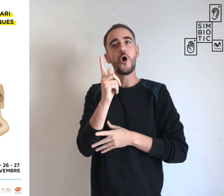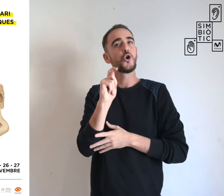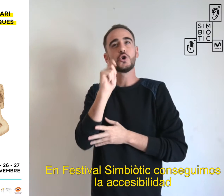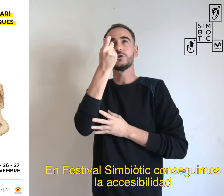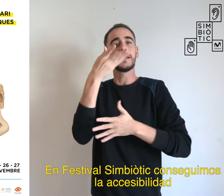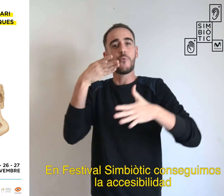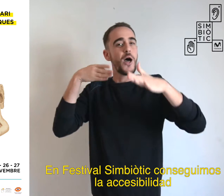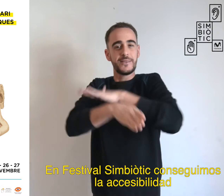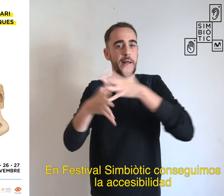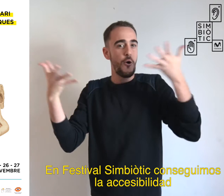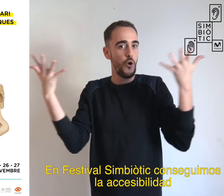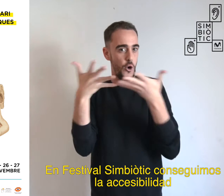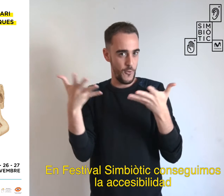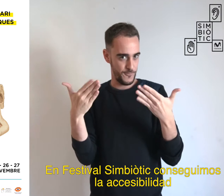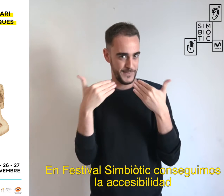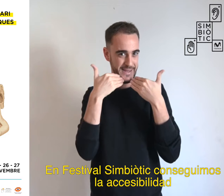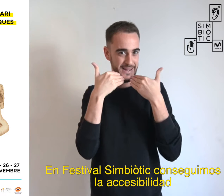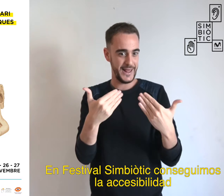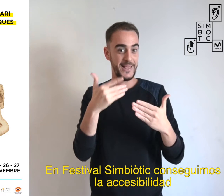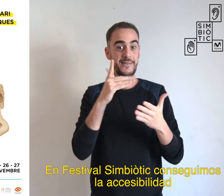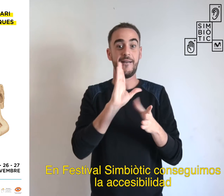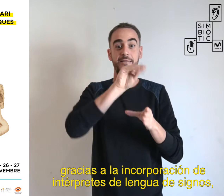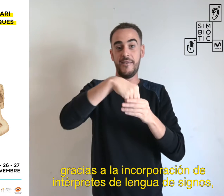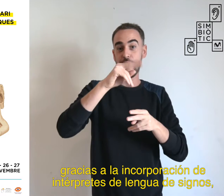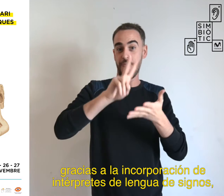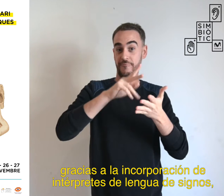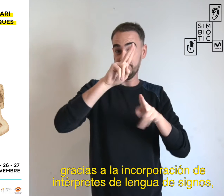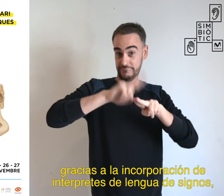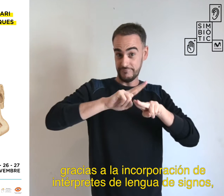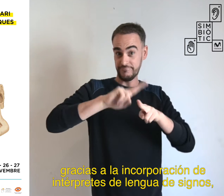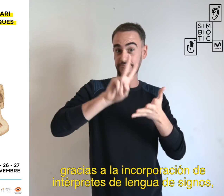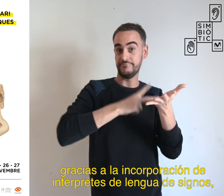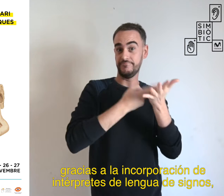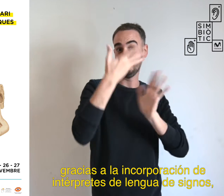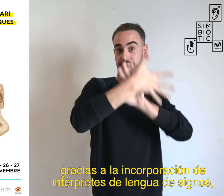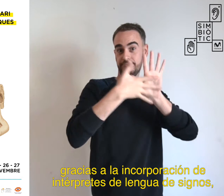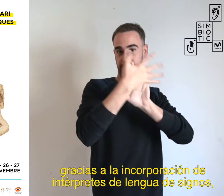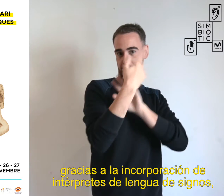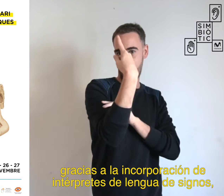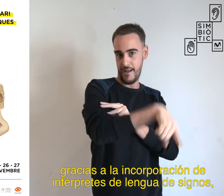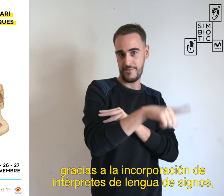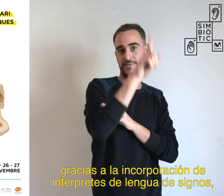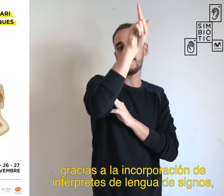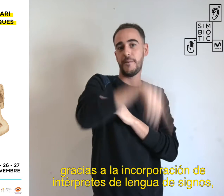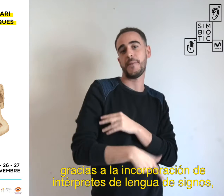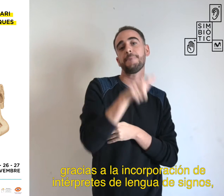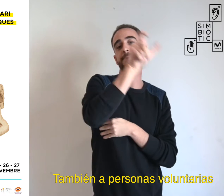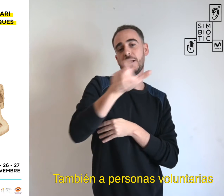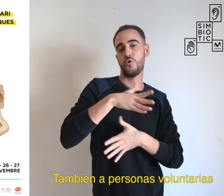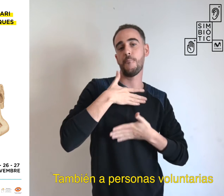En Festival Symbiotic conseguimos la accesibilidad gracias a la incorporación de intérpretes de lengua de signos, también a